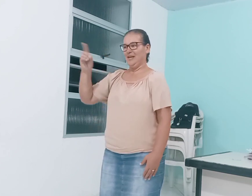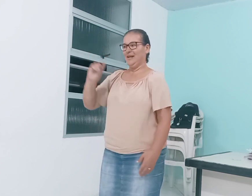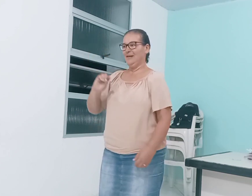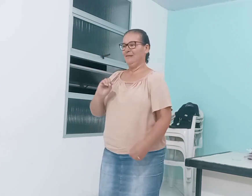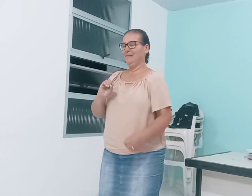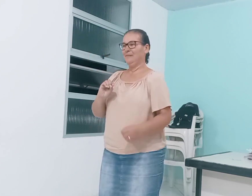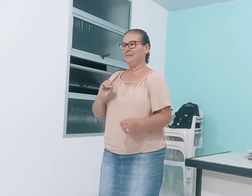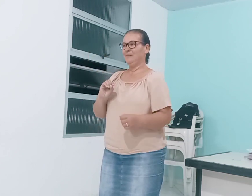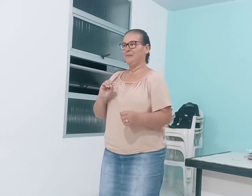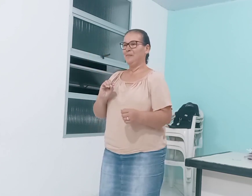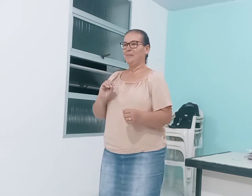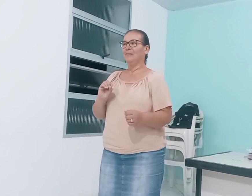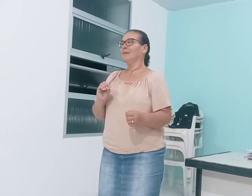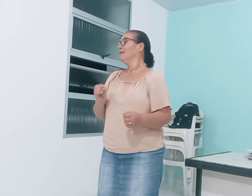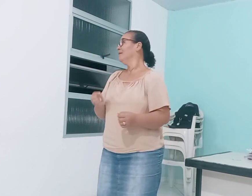Dia.